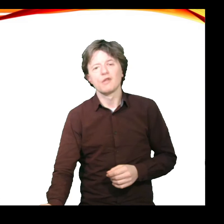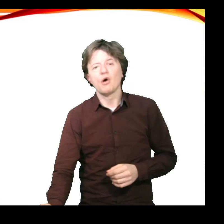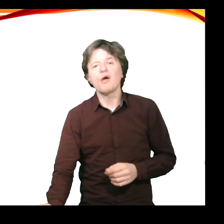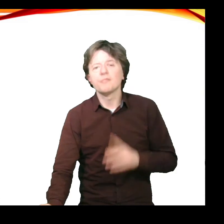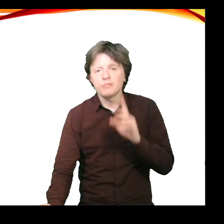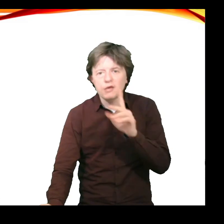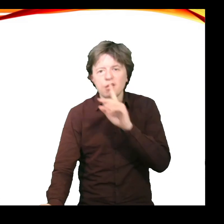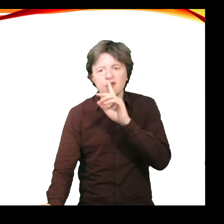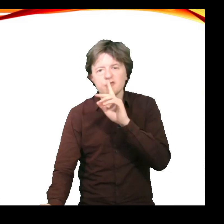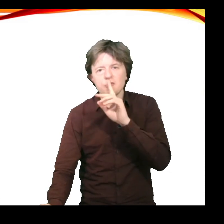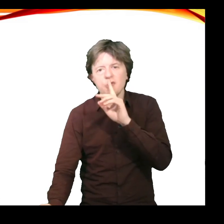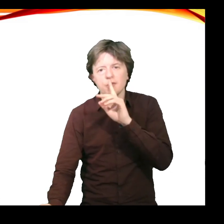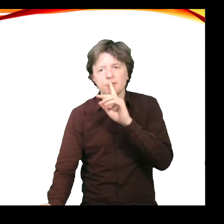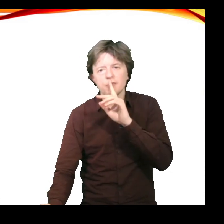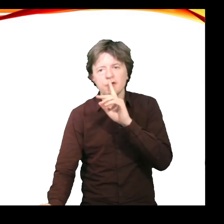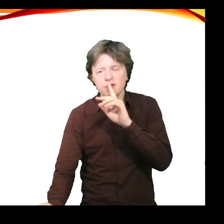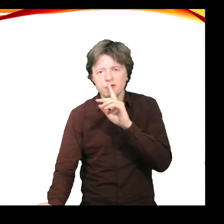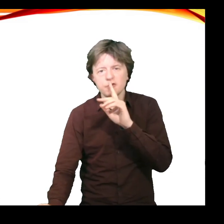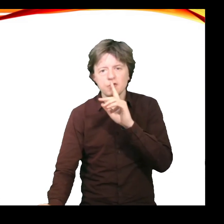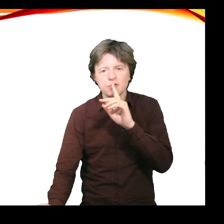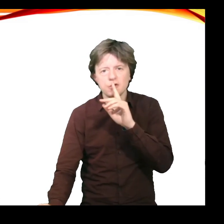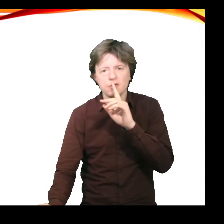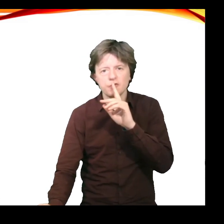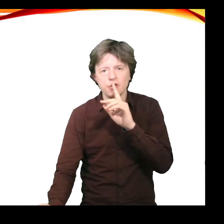Oh ja, en kijk even met me mee naar de eerste drie woorden.